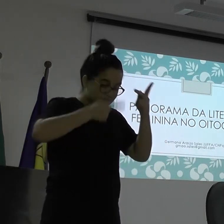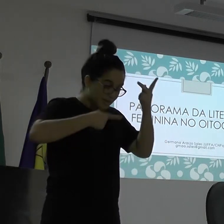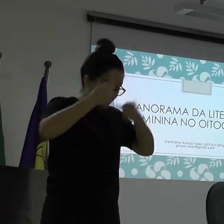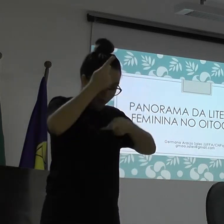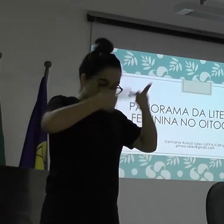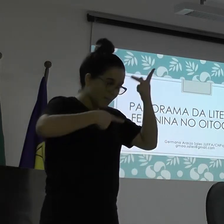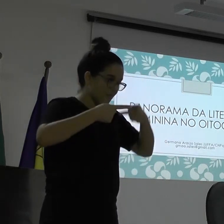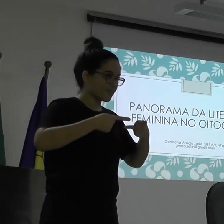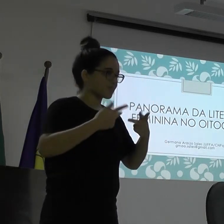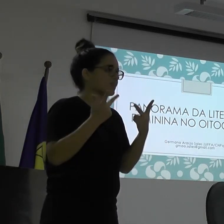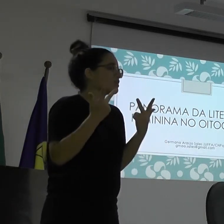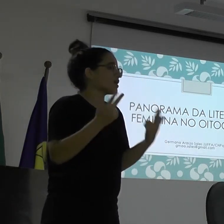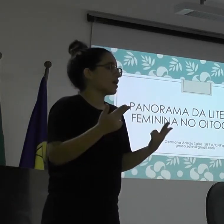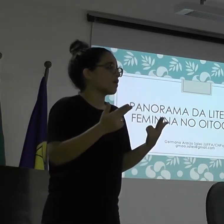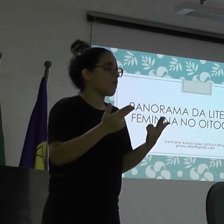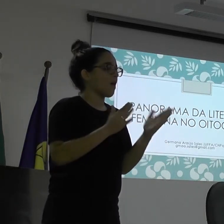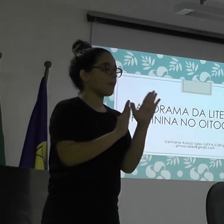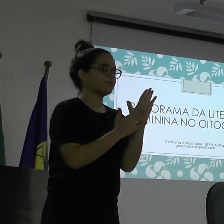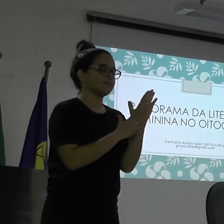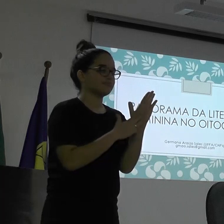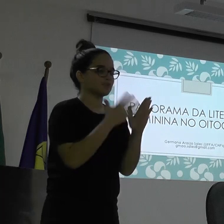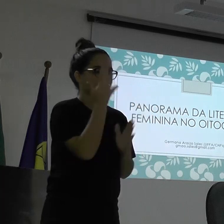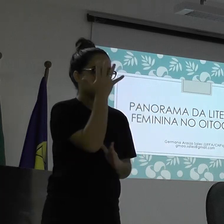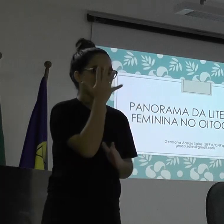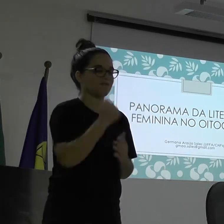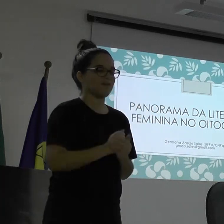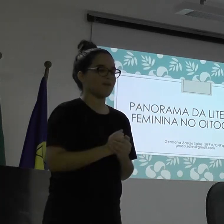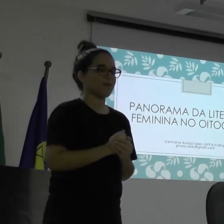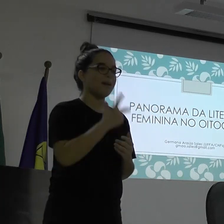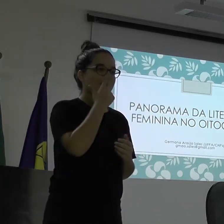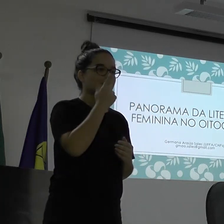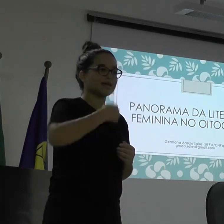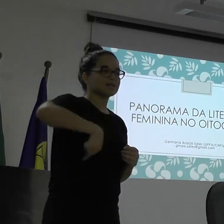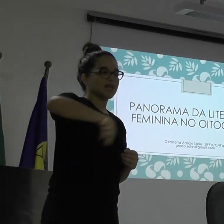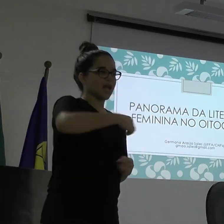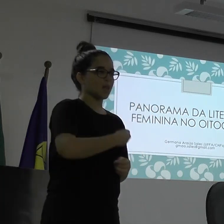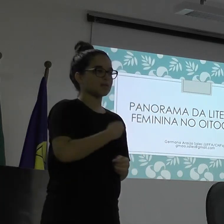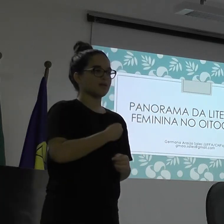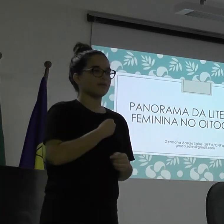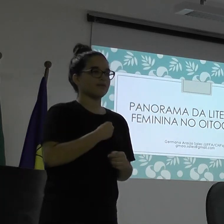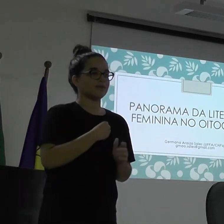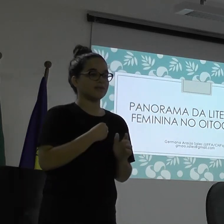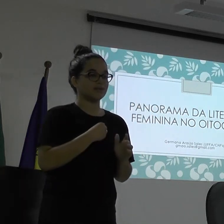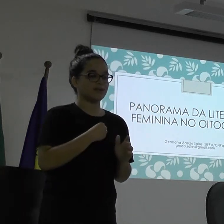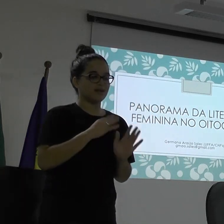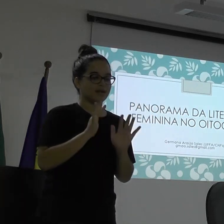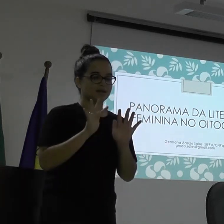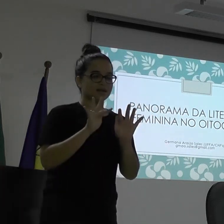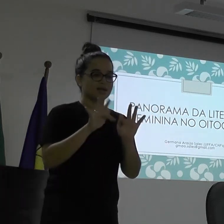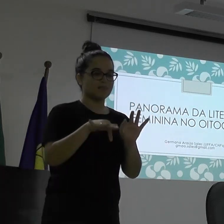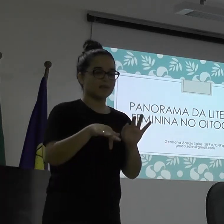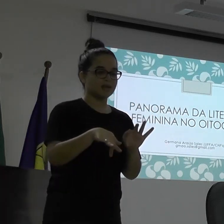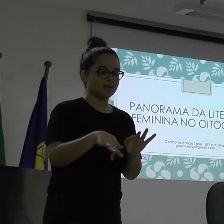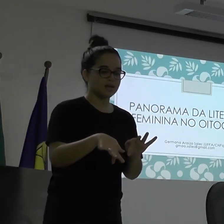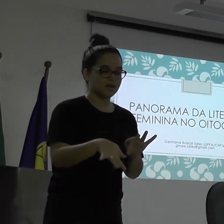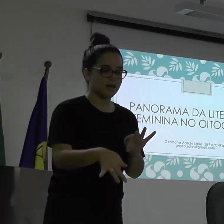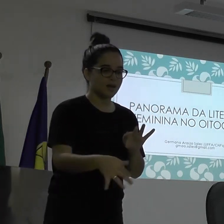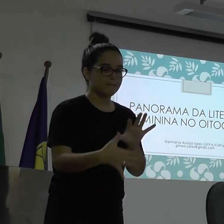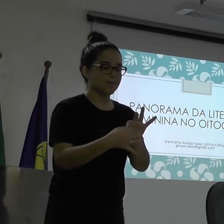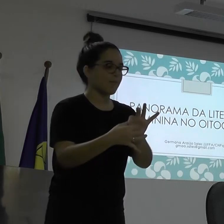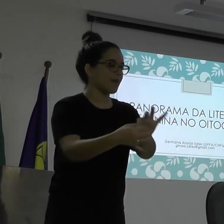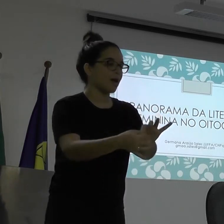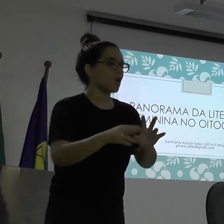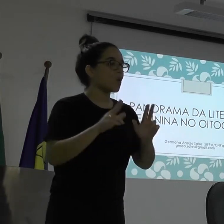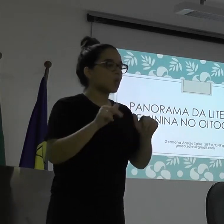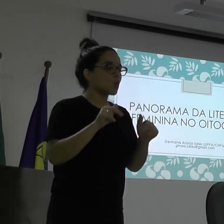nem enredo de escola de samba. A nossa vida termina uma coisa, emenda na outra. É uma dívida terrível. Você